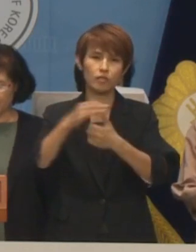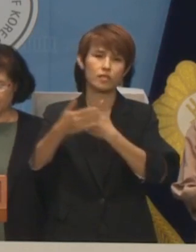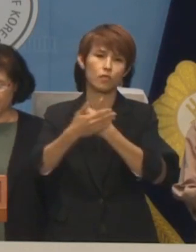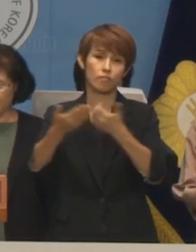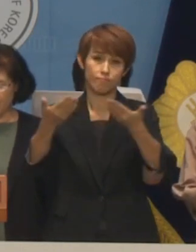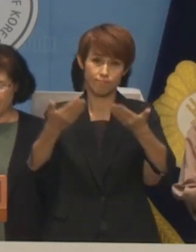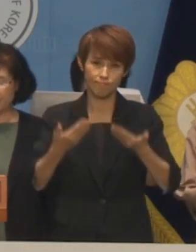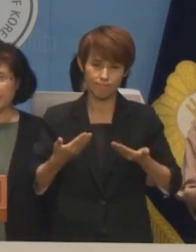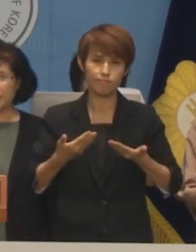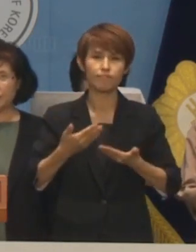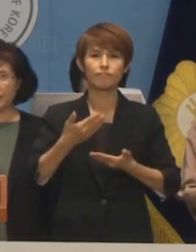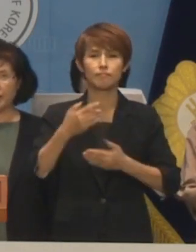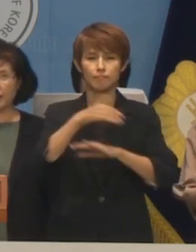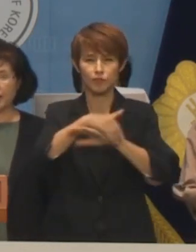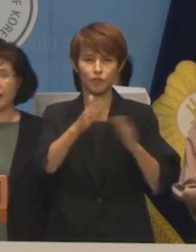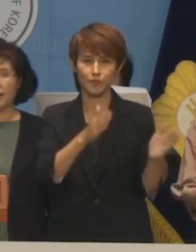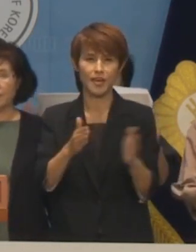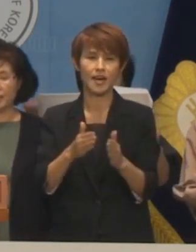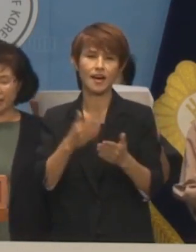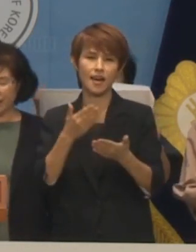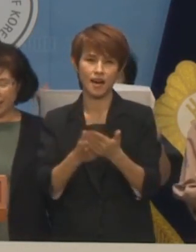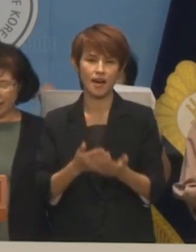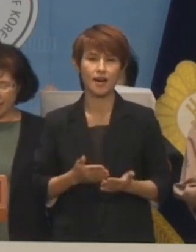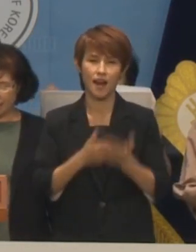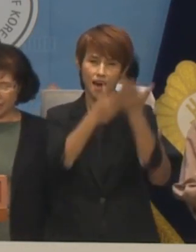지원의 현실화 방안을 마련하라.